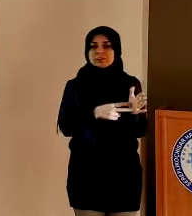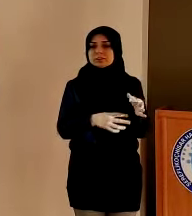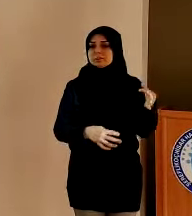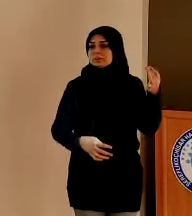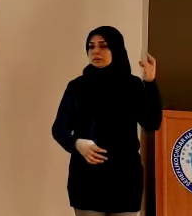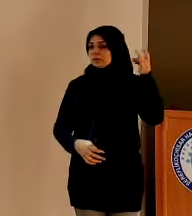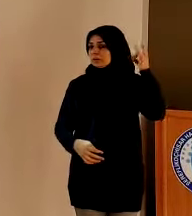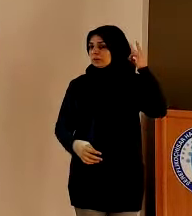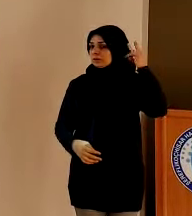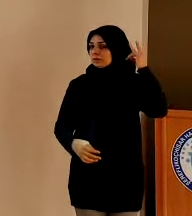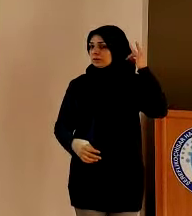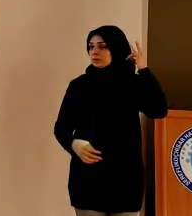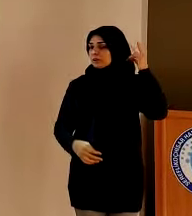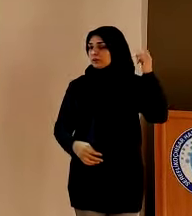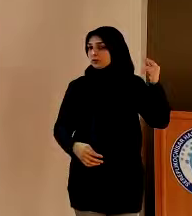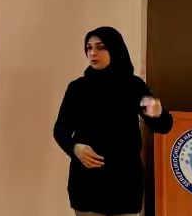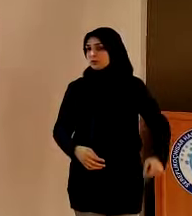priz, radyo,